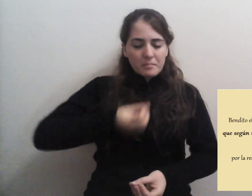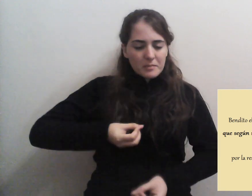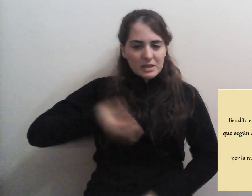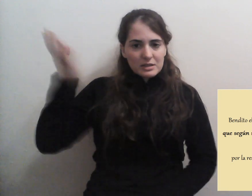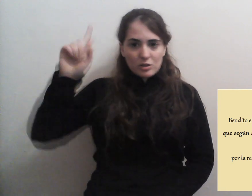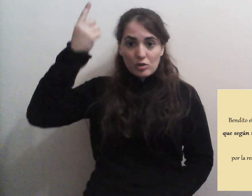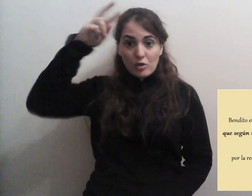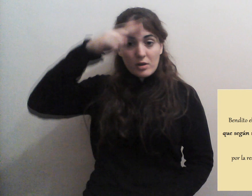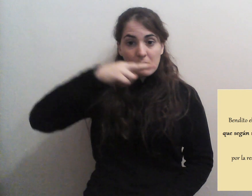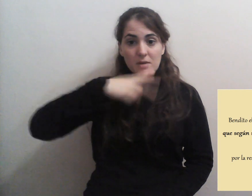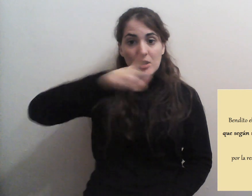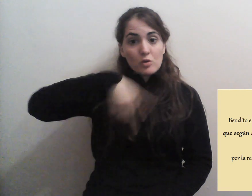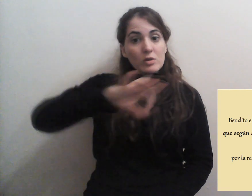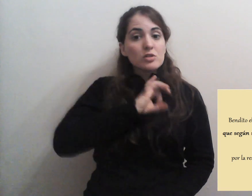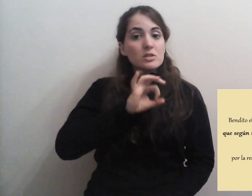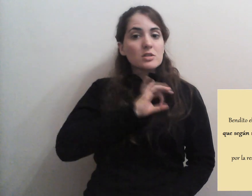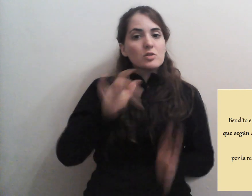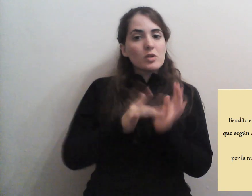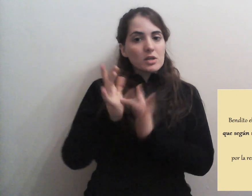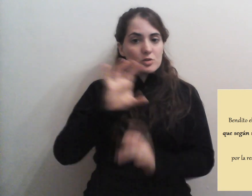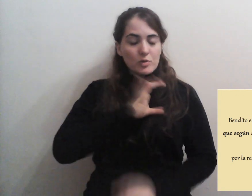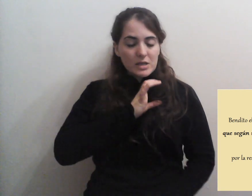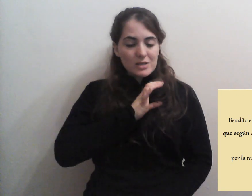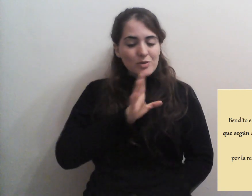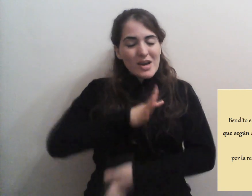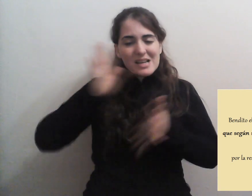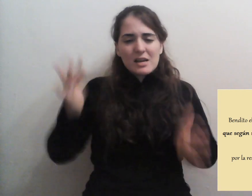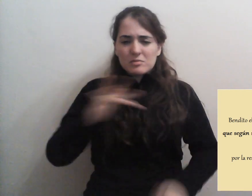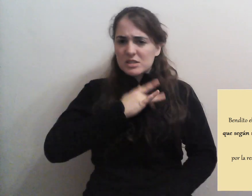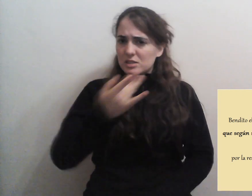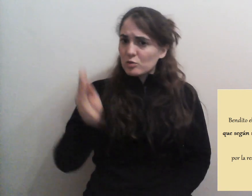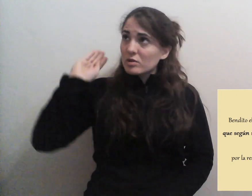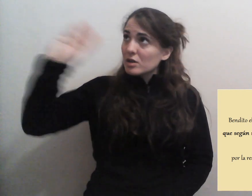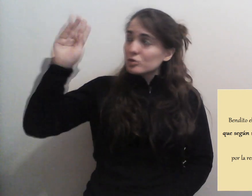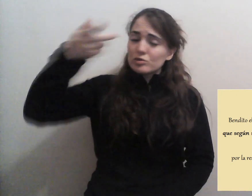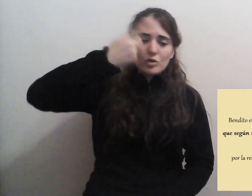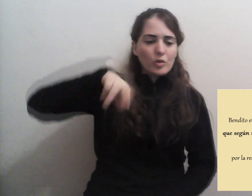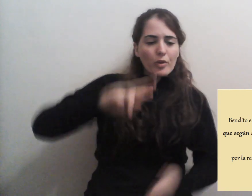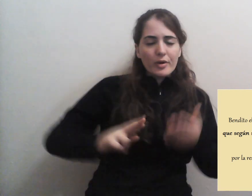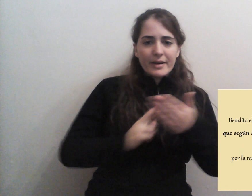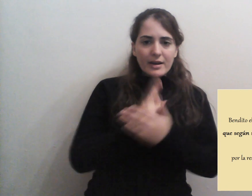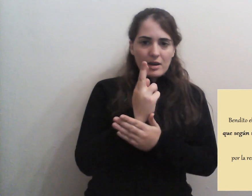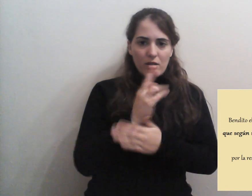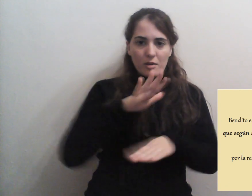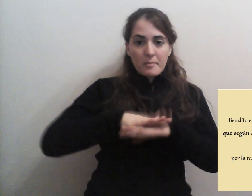que según su grande misericordia nos hizo renacer para una esperanza